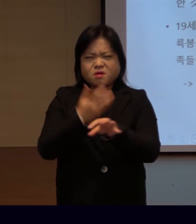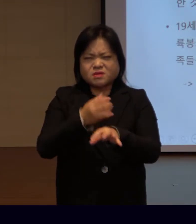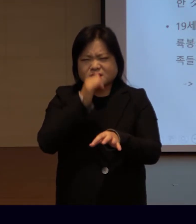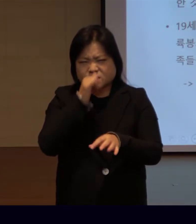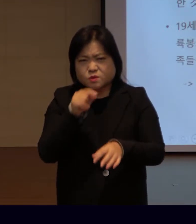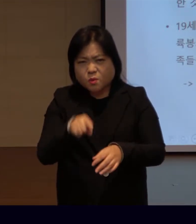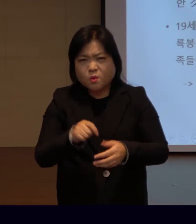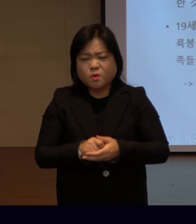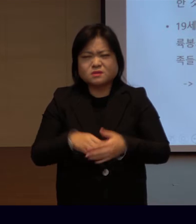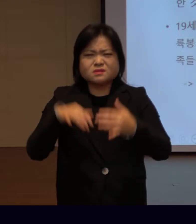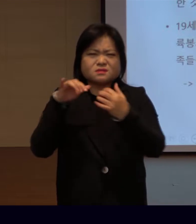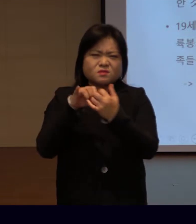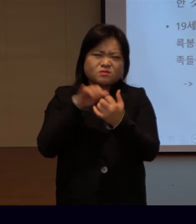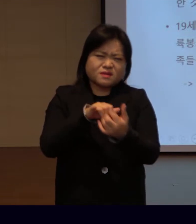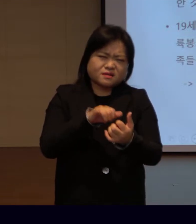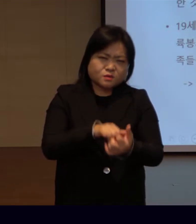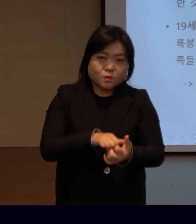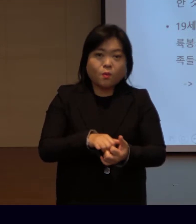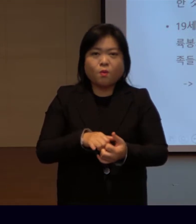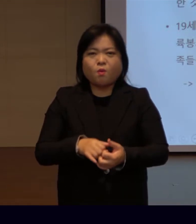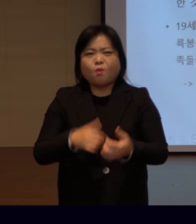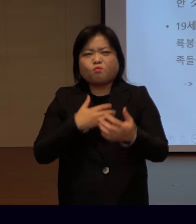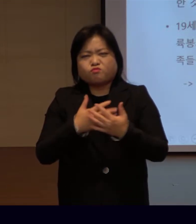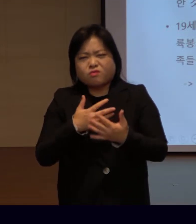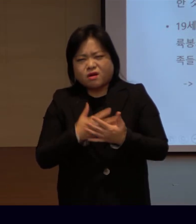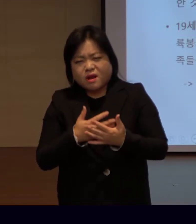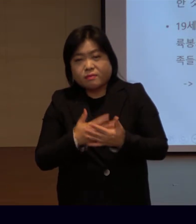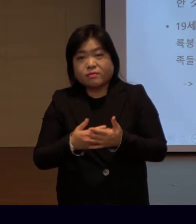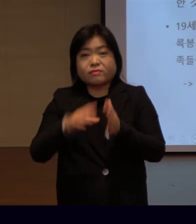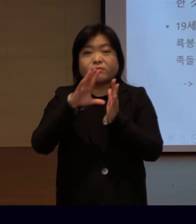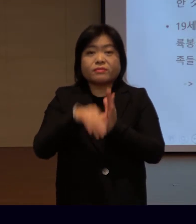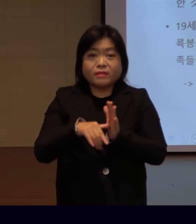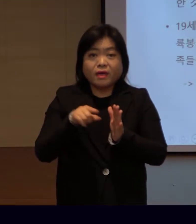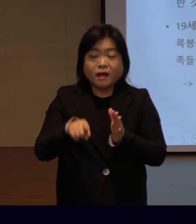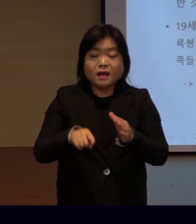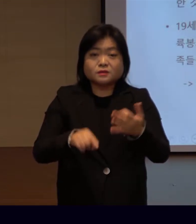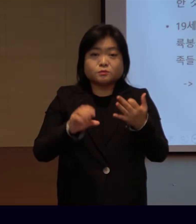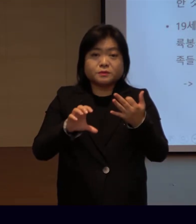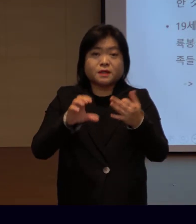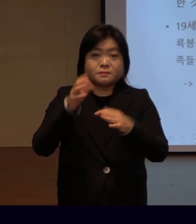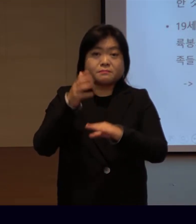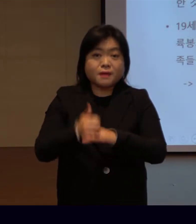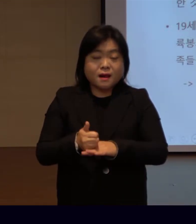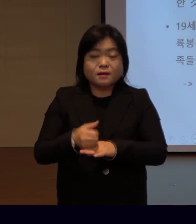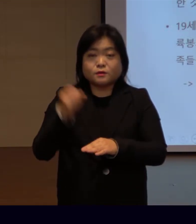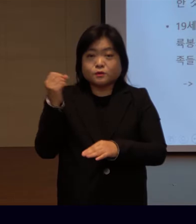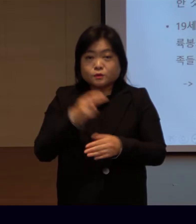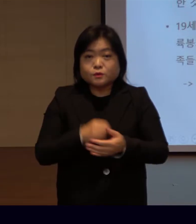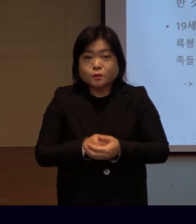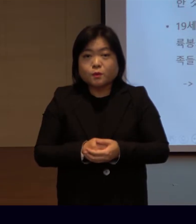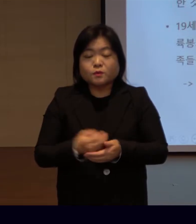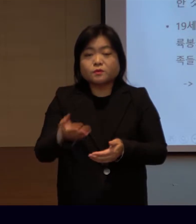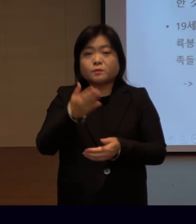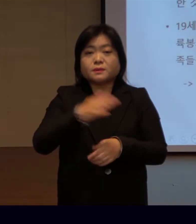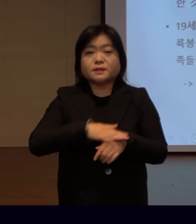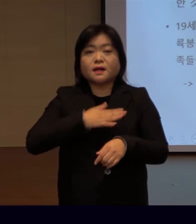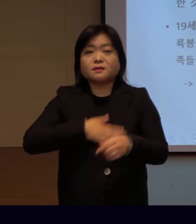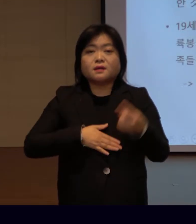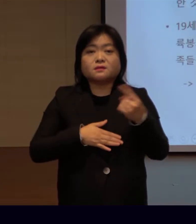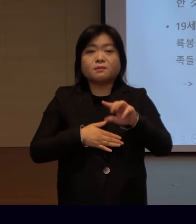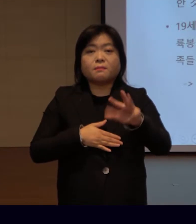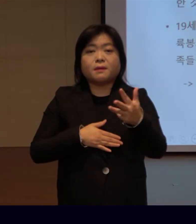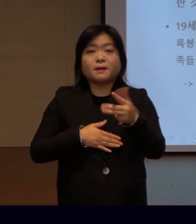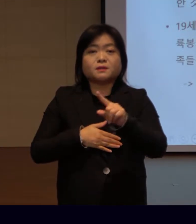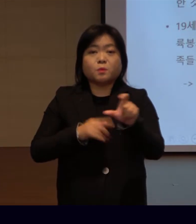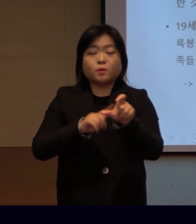계속 전쟁 있죠. 불안한 시기인데다가 또 여러분이 그 잘 아시는